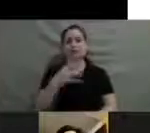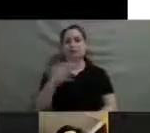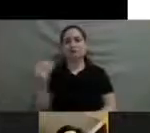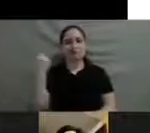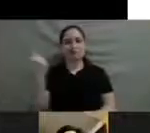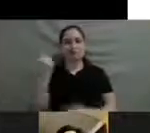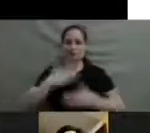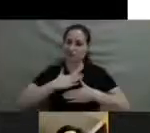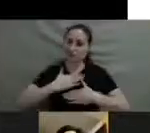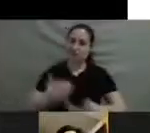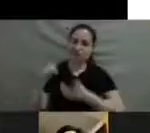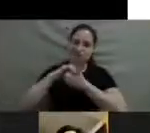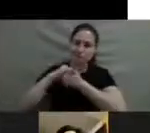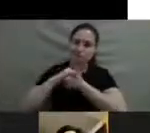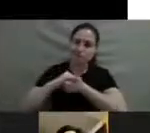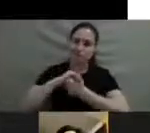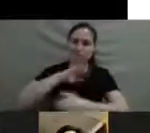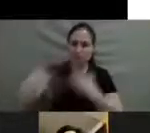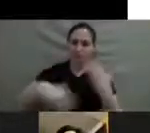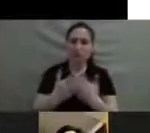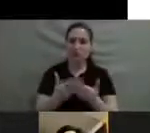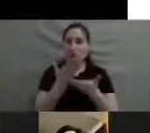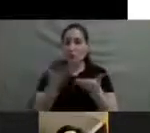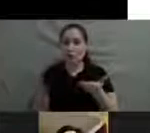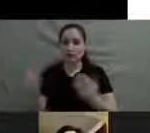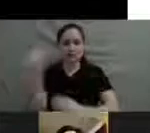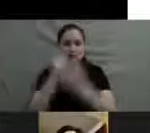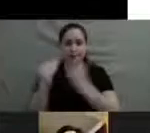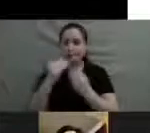dispuesta a colaborarnos en todo, en materiales, en alimentos.